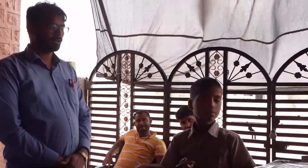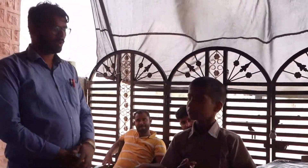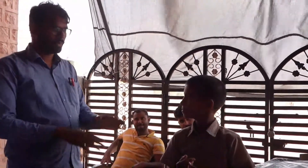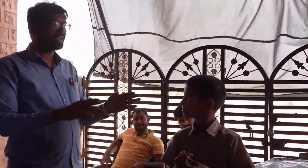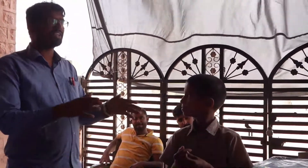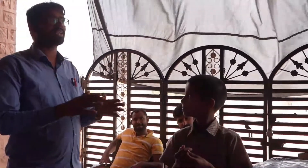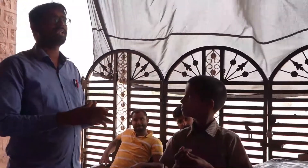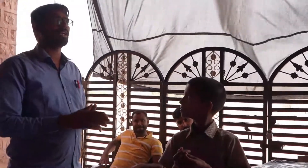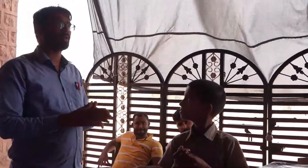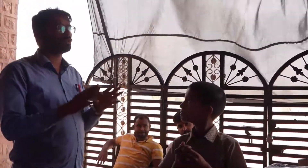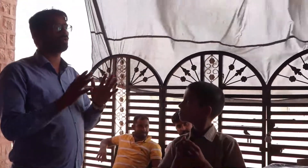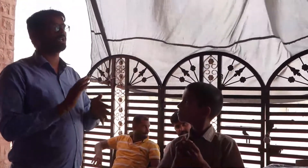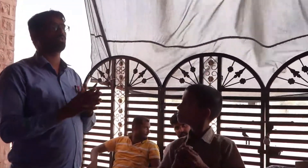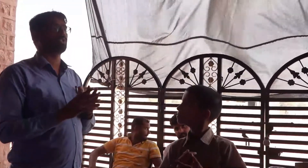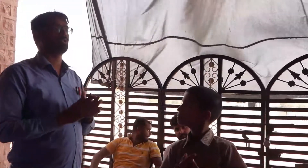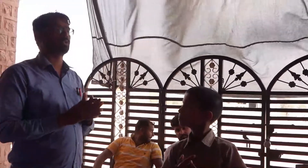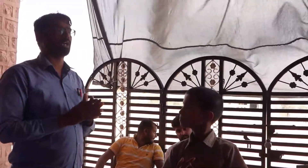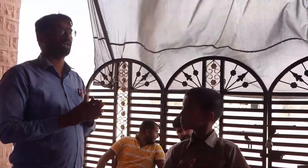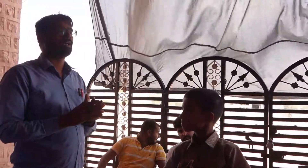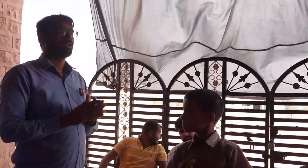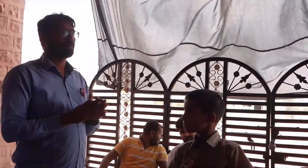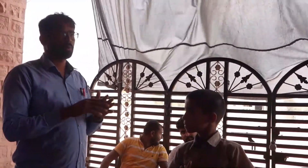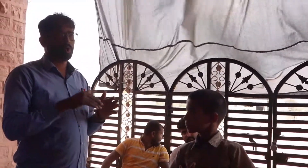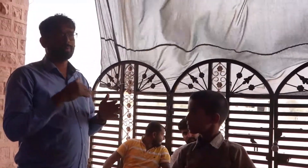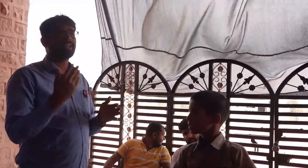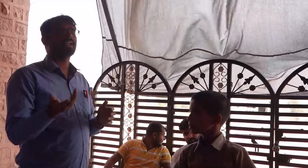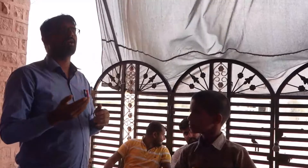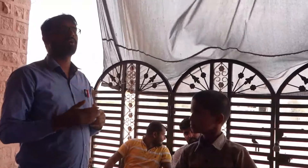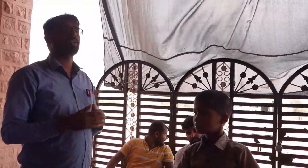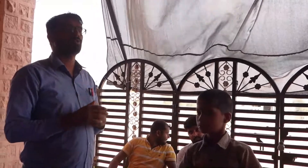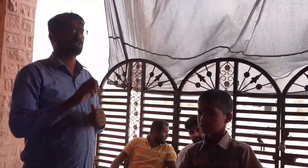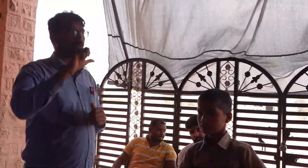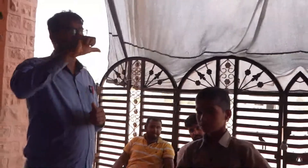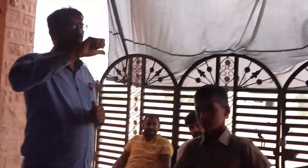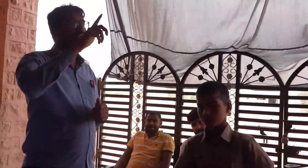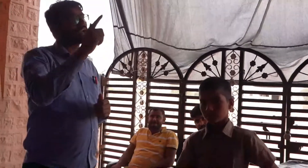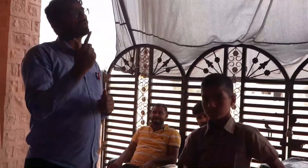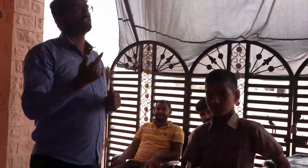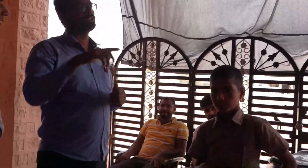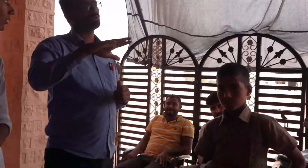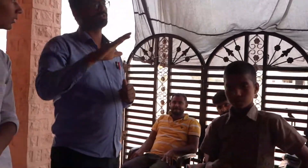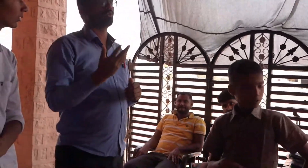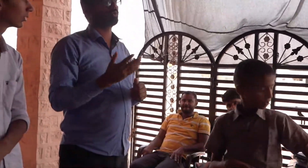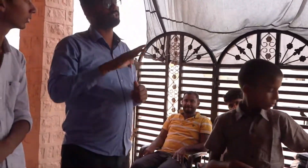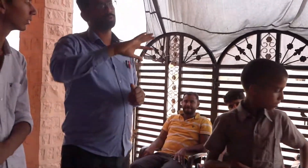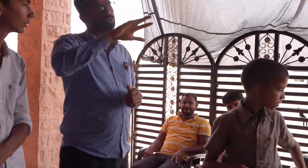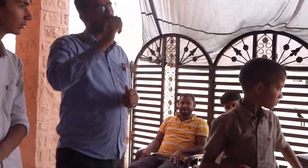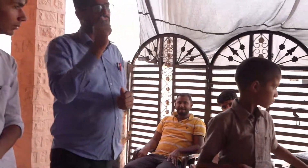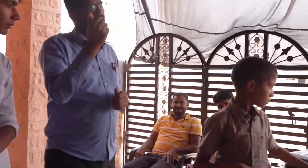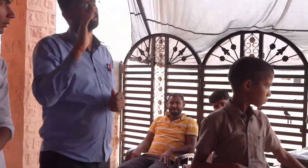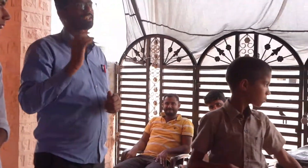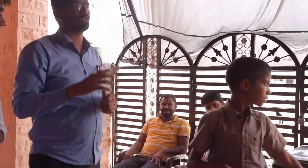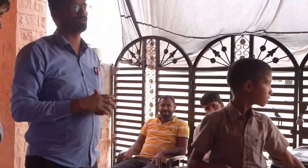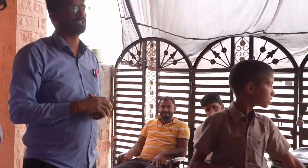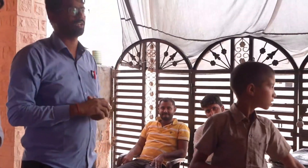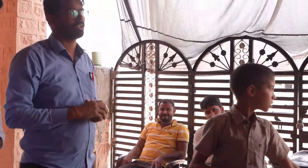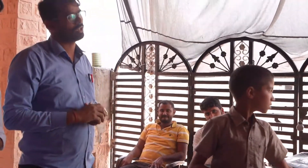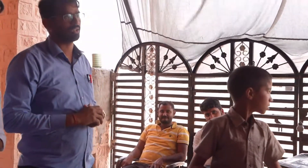अपने इंडियन साइन लैंग्वेज है दोनों हाथों से यूज होता है। अभी वो अमेरिकन या ब्रिटिश होता तो वन हैंड से यूज होता है, टोटली जो यूज होता है ये यहाँ से यूज होता है। हाँ